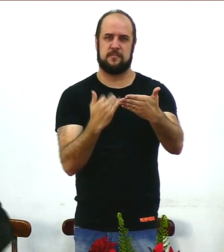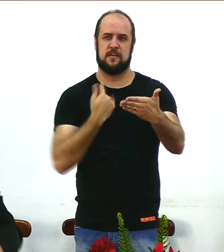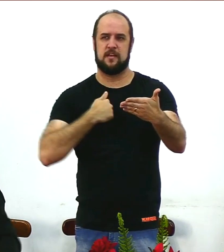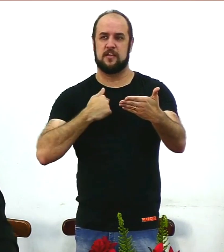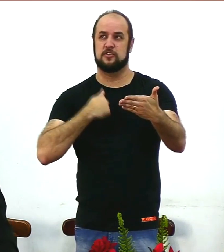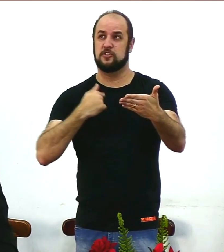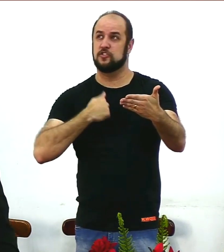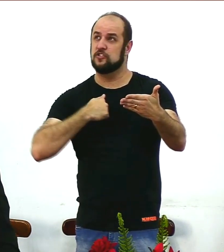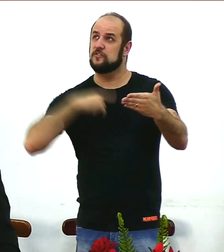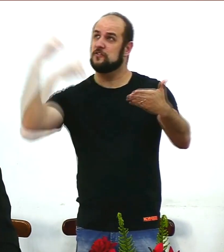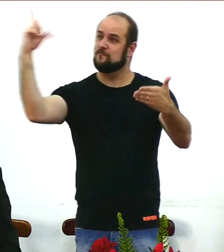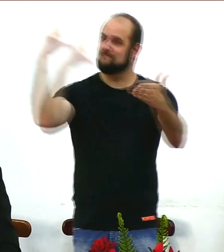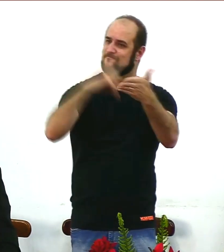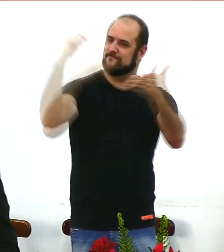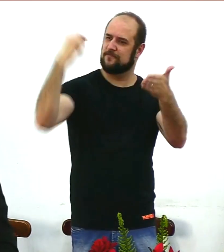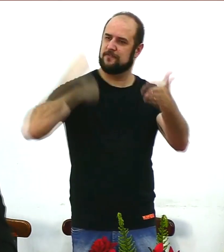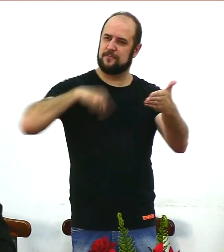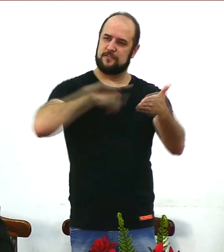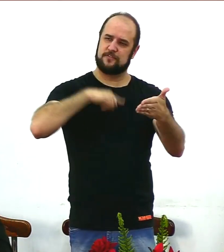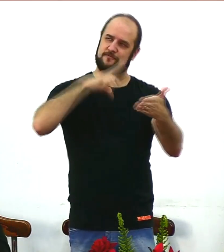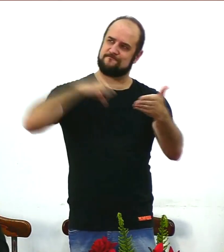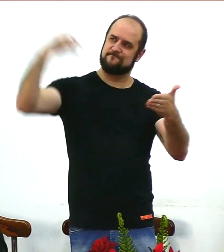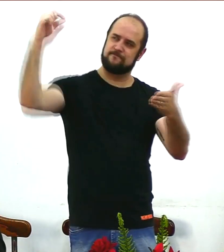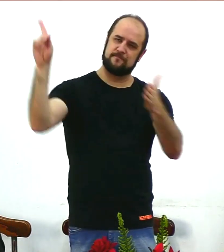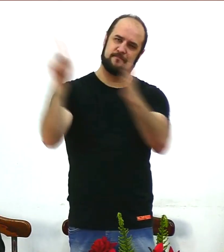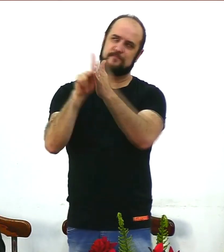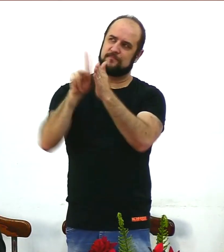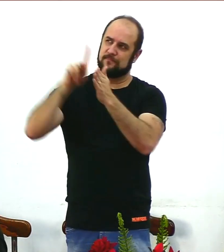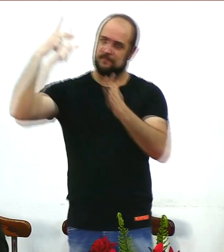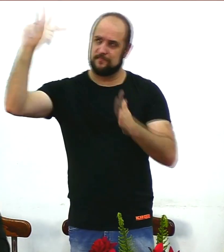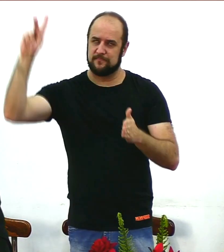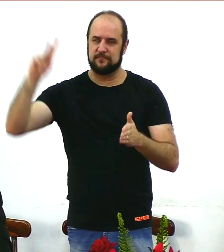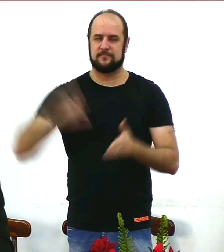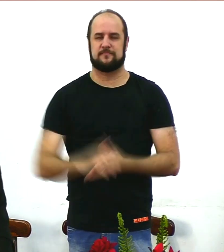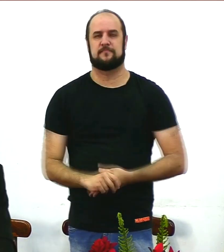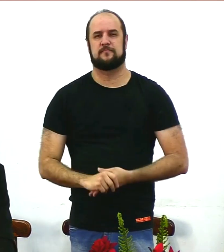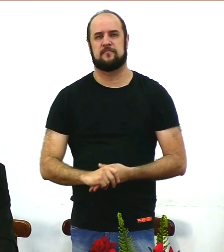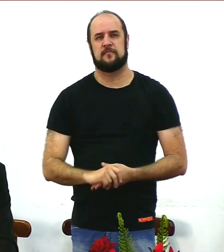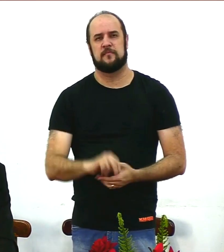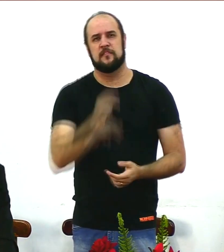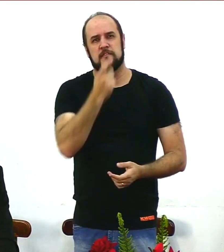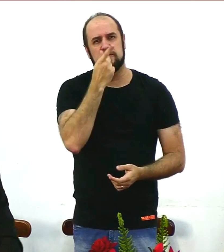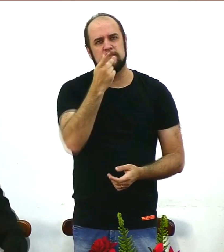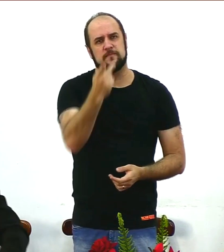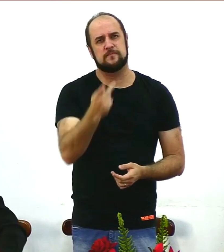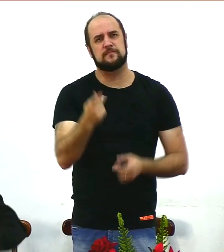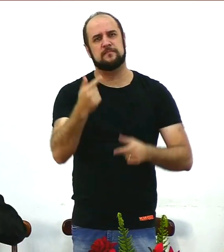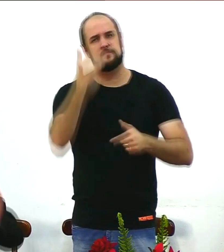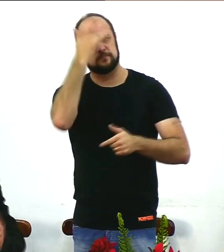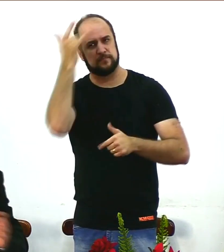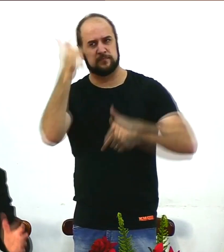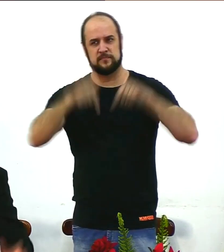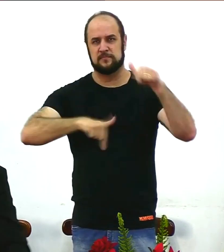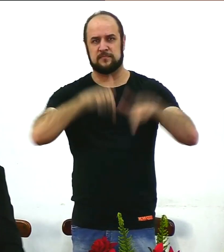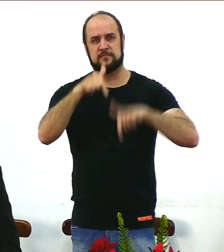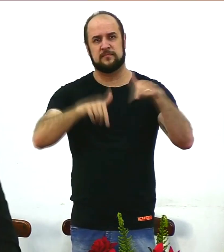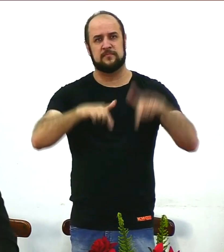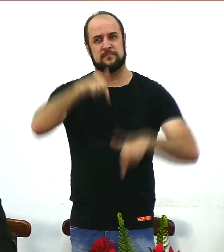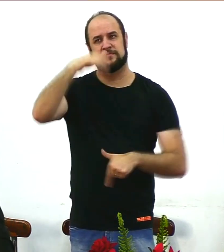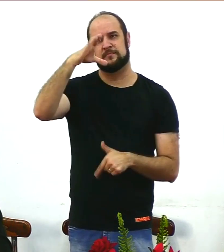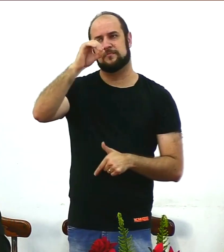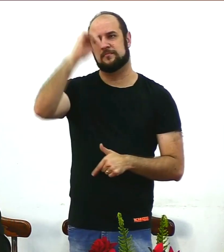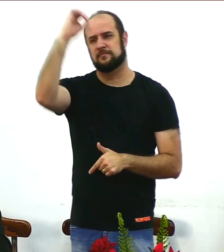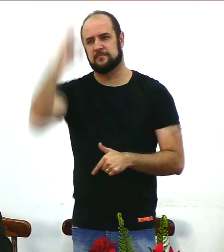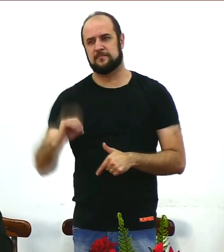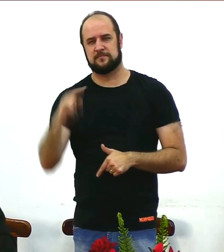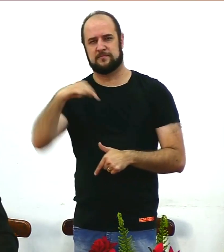hall de membros da igreja, mas talvez a nossa frequência seja 2 por 1, 2 domingos na